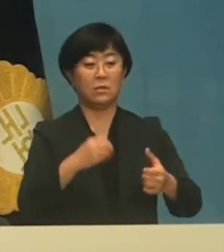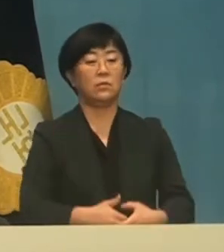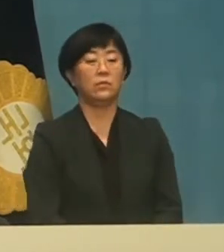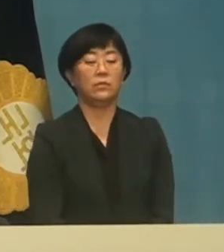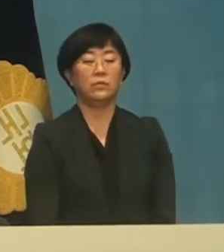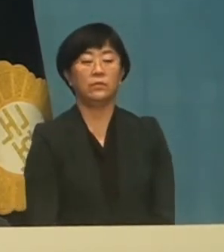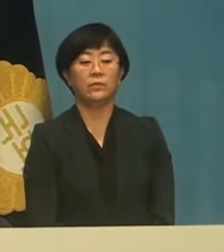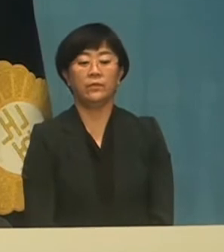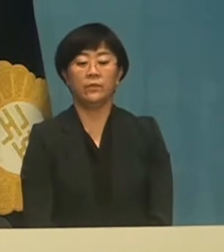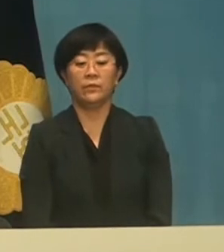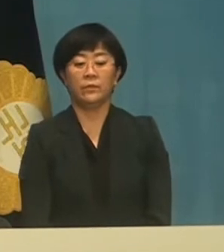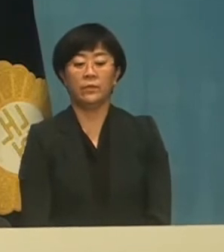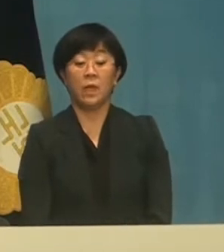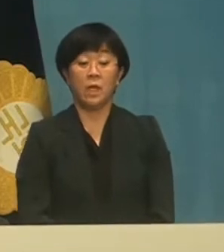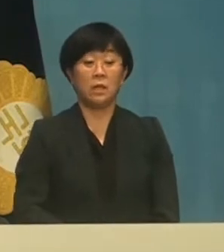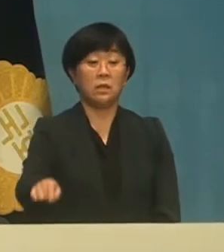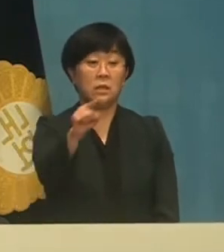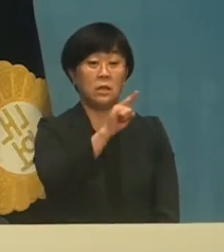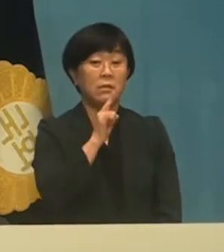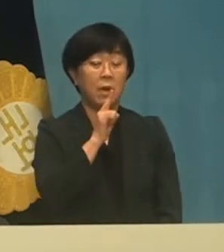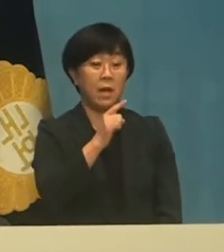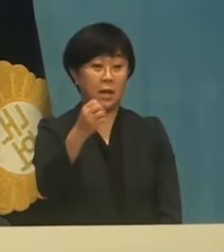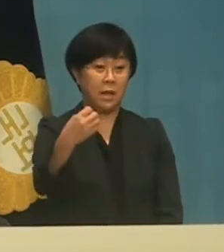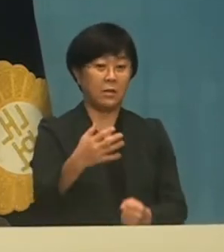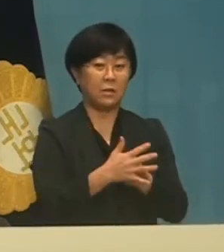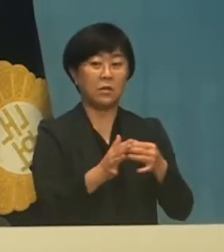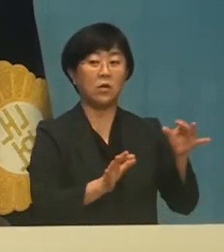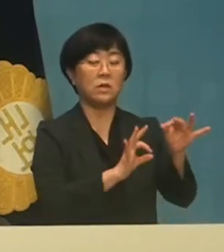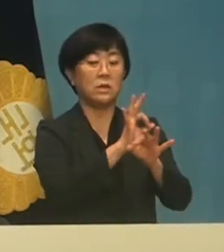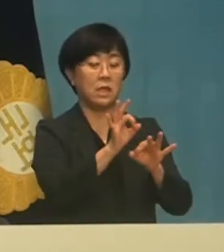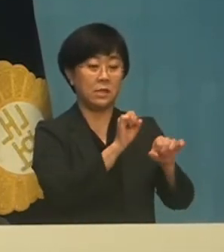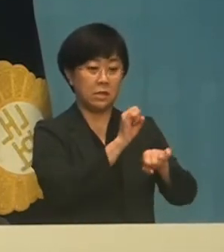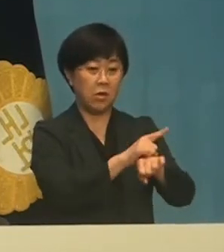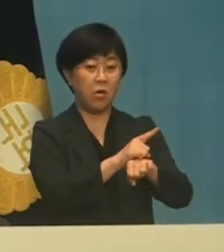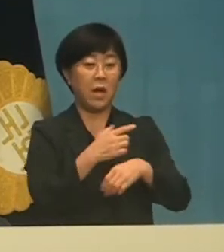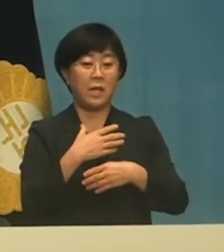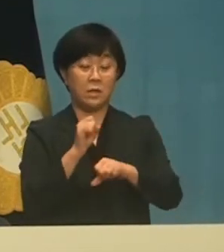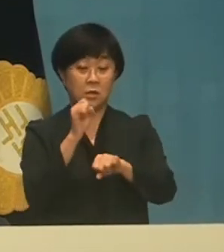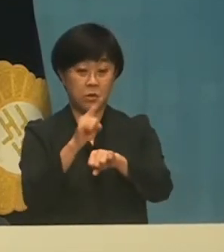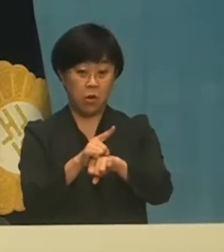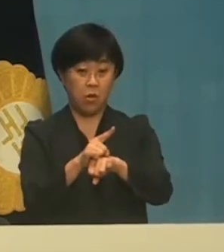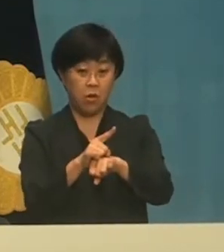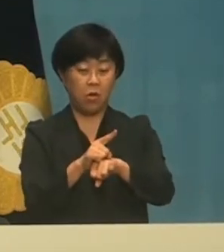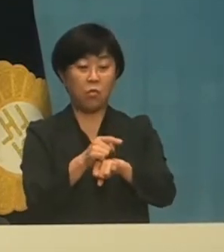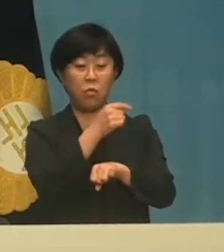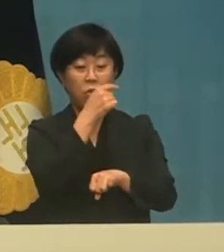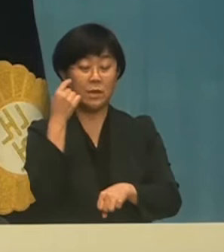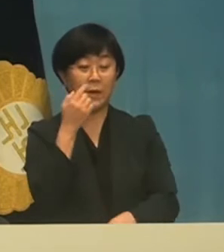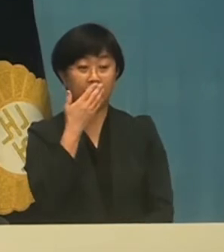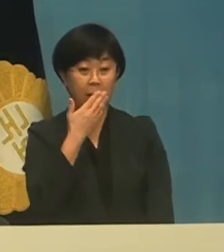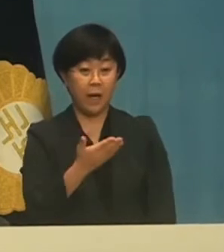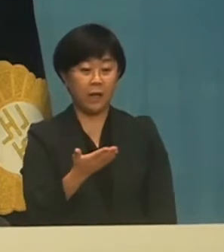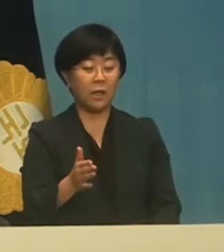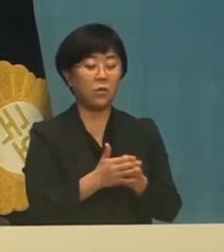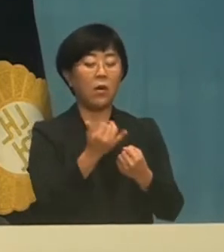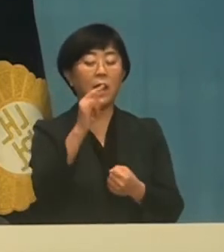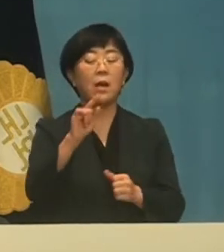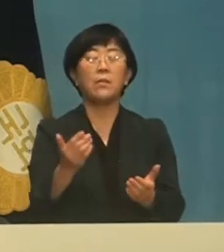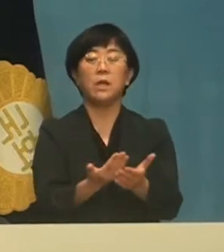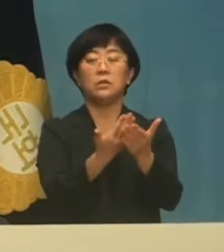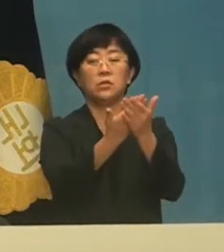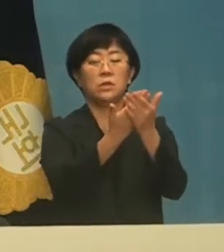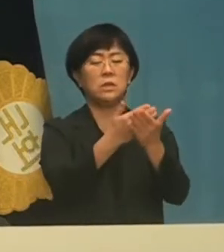있습니다. 그들이 주장하는 경제성과 안전성이 설사 보장된다 할지라도